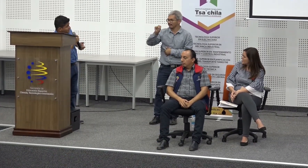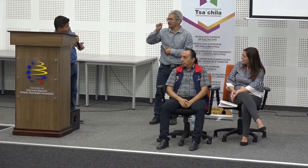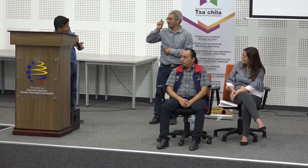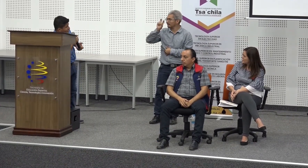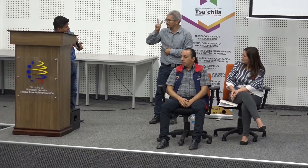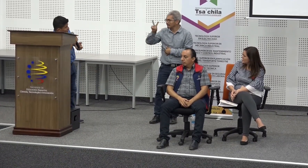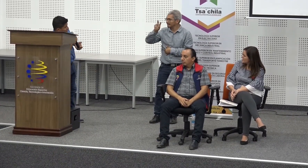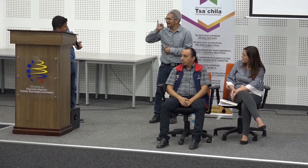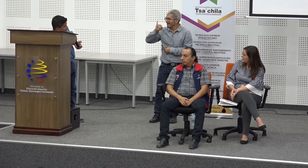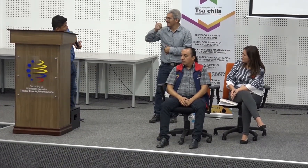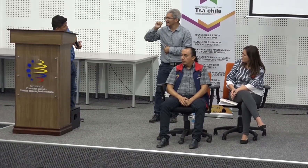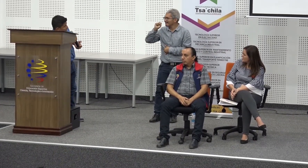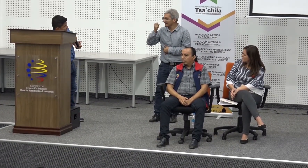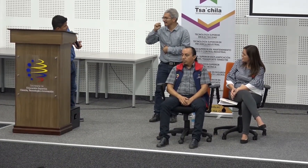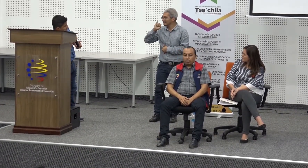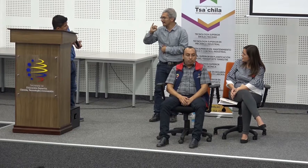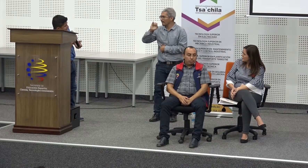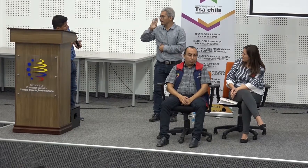y